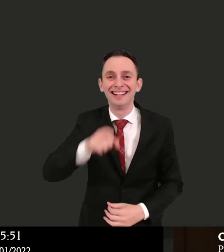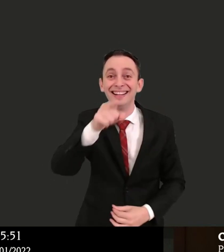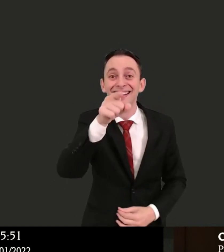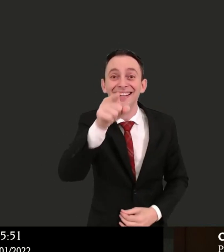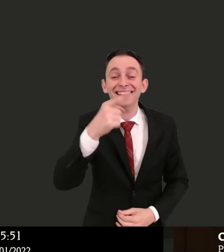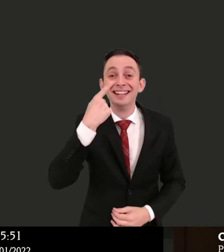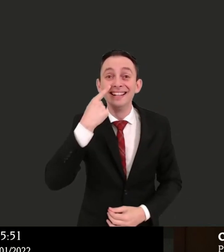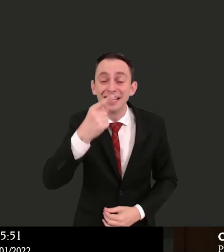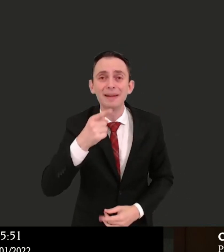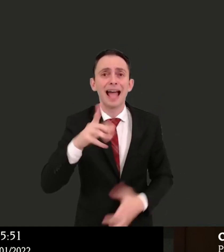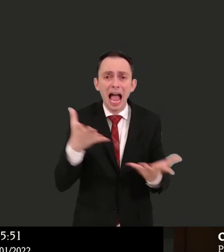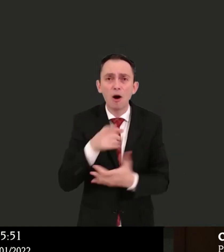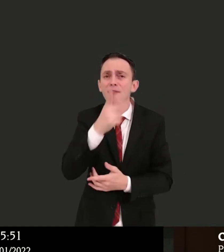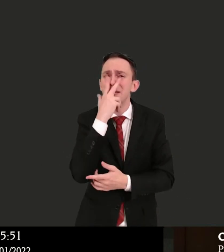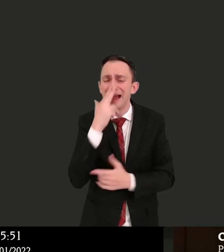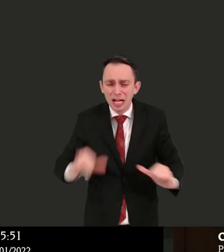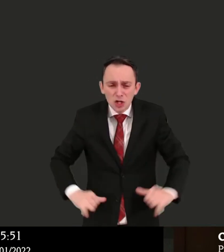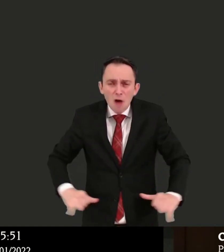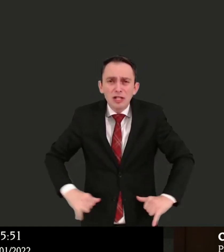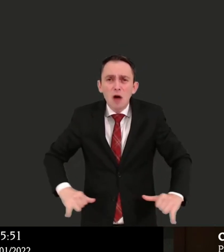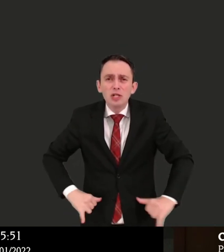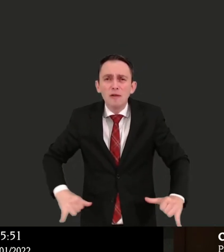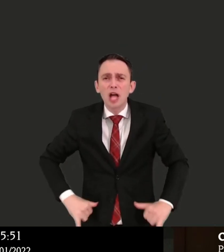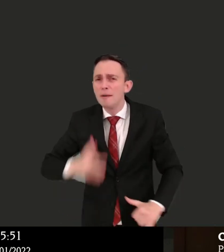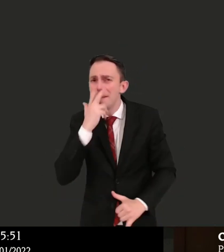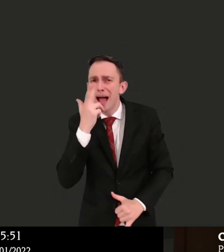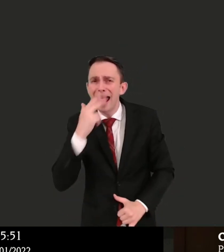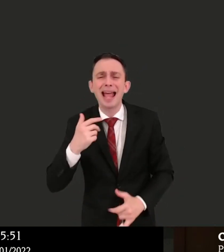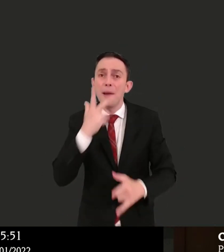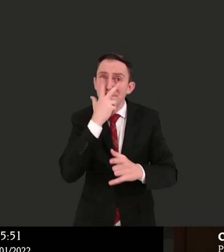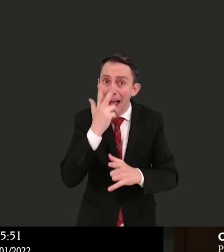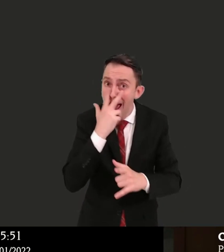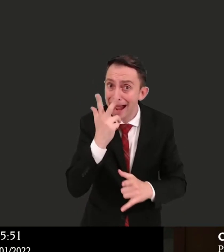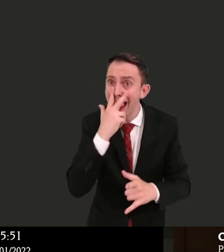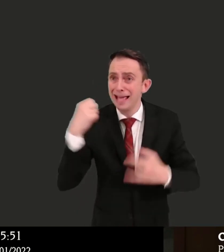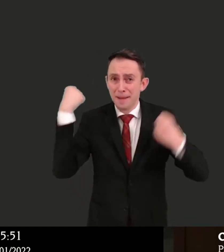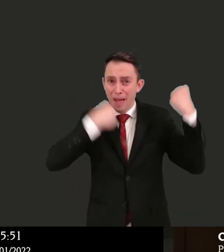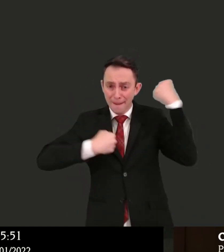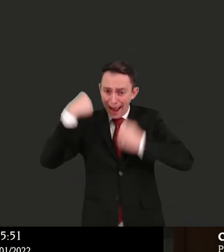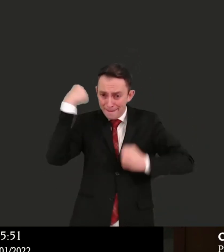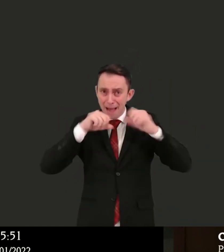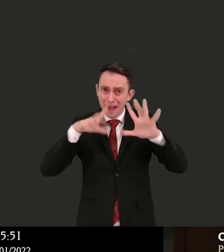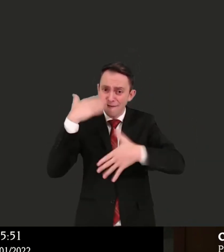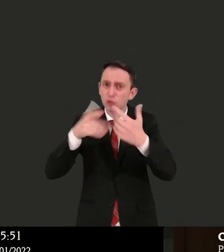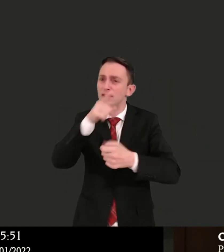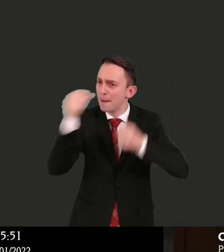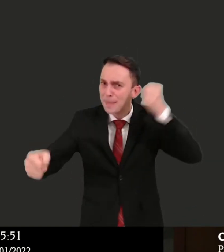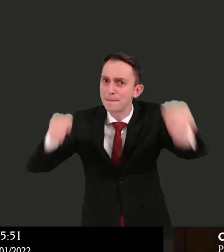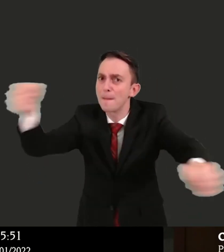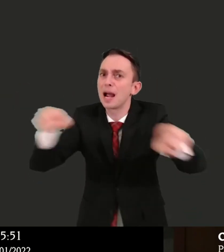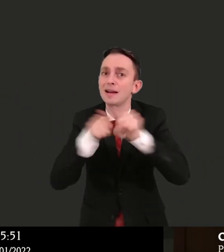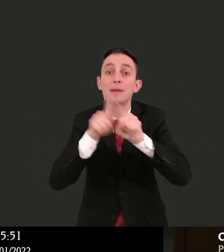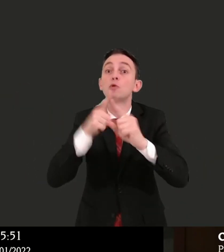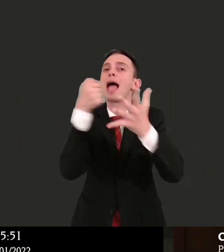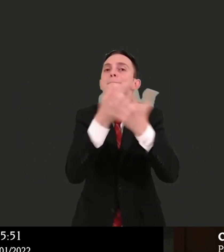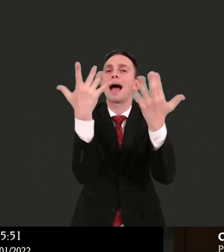não é bofete, não é murro. Não. É bater na proposta do Senhor, na santidade, no desejo, na